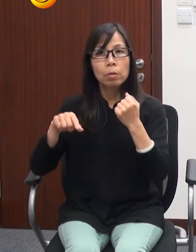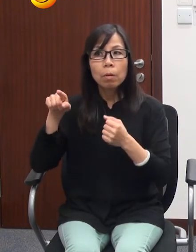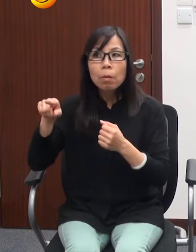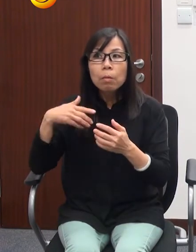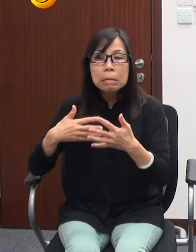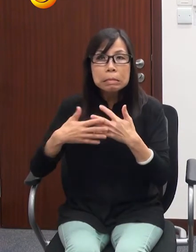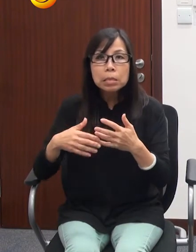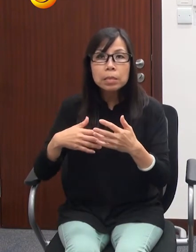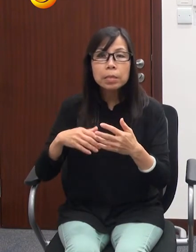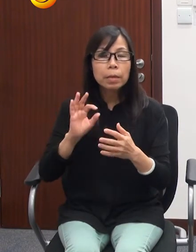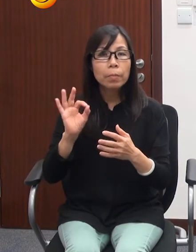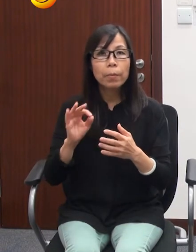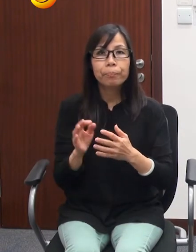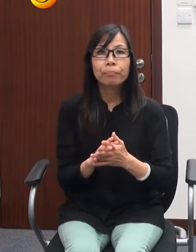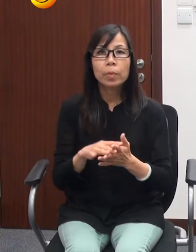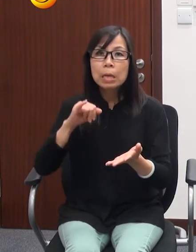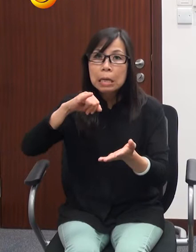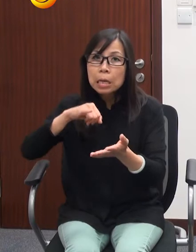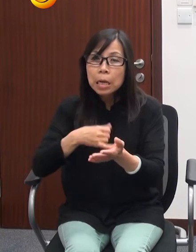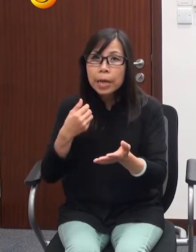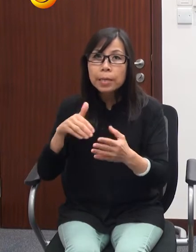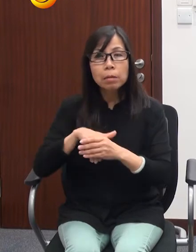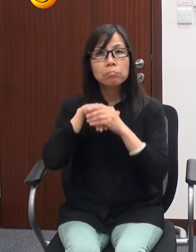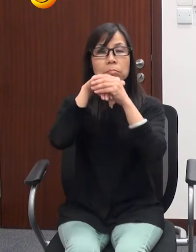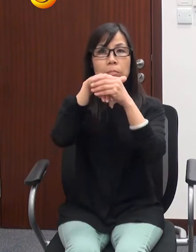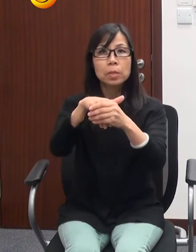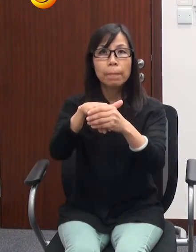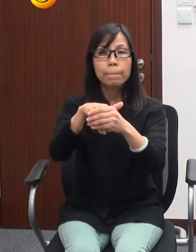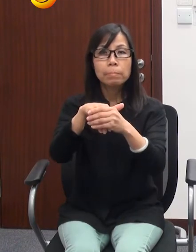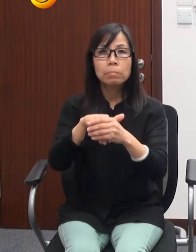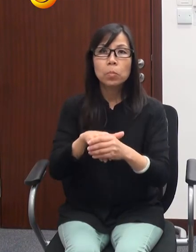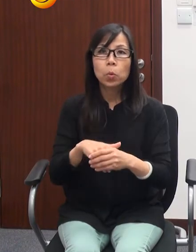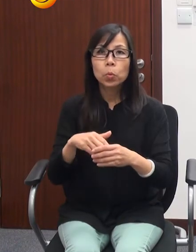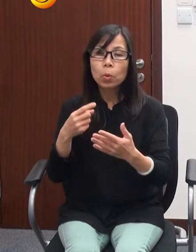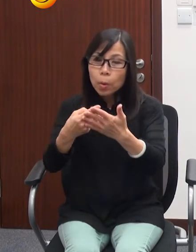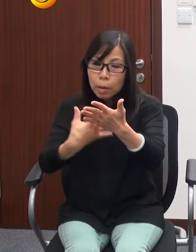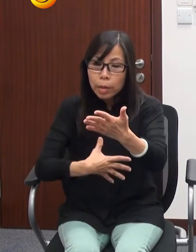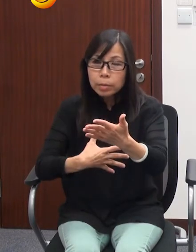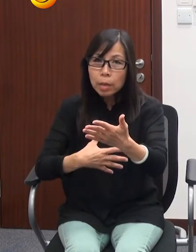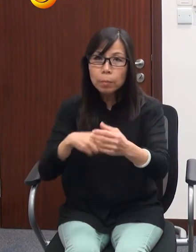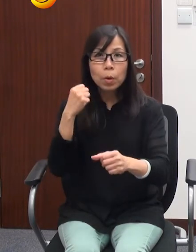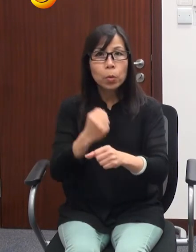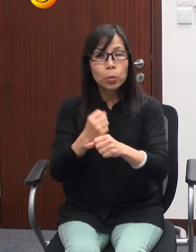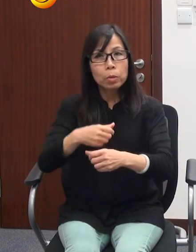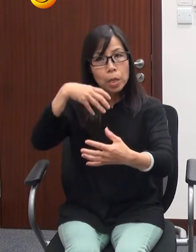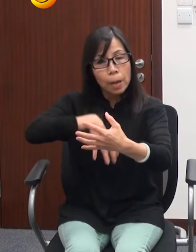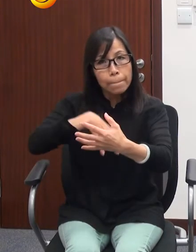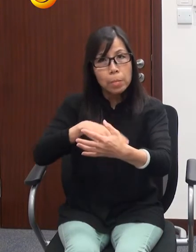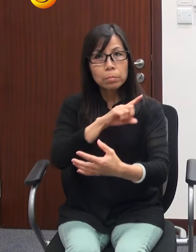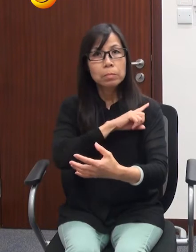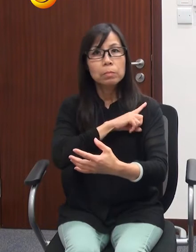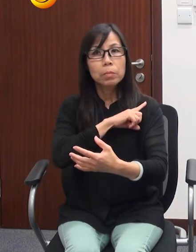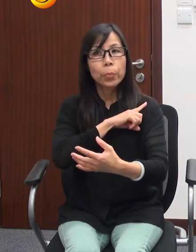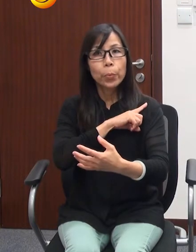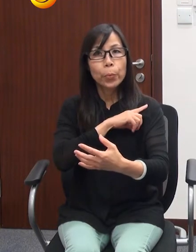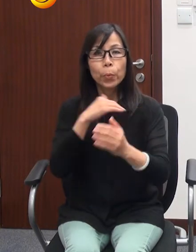說回就是利益申報的一個即機制啦，特別是他在任過程裡面他本身跟哪